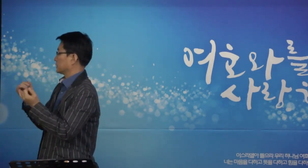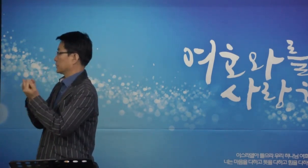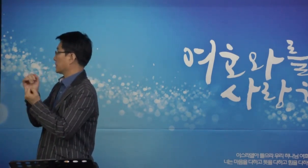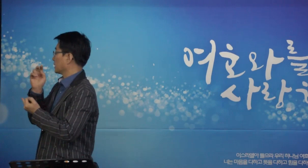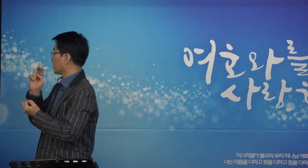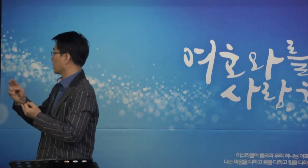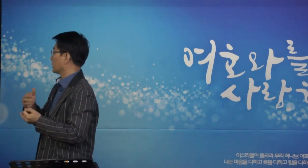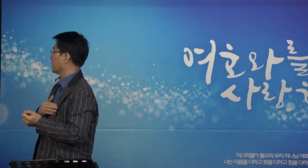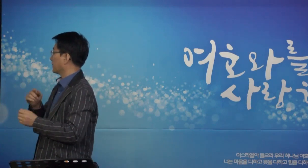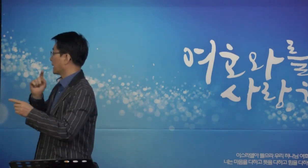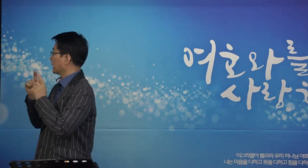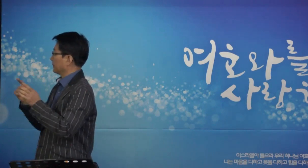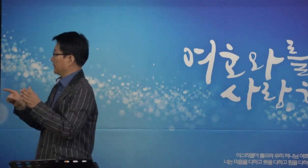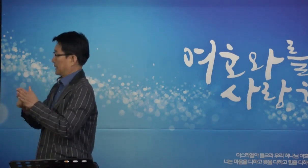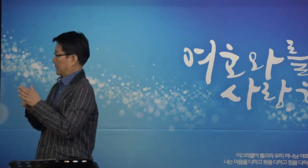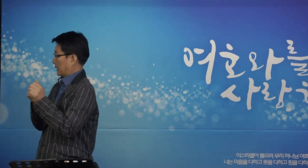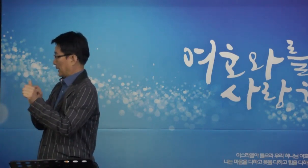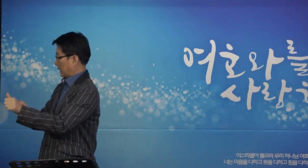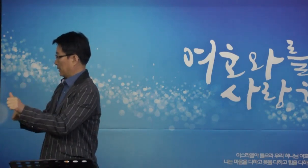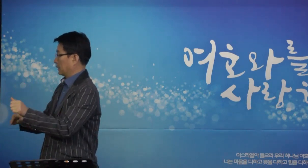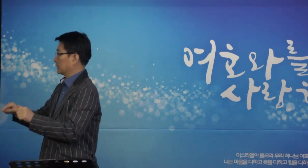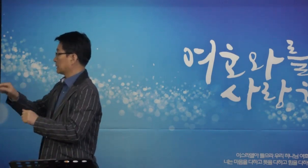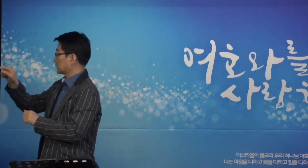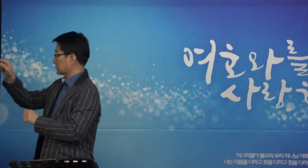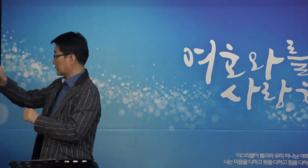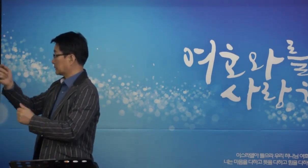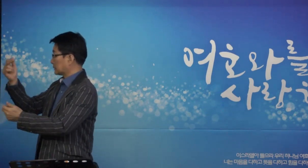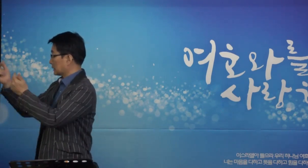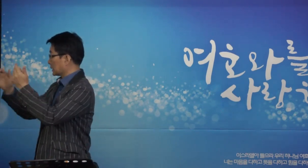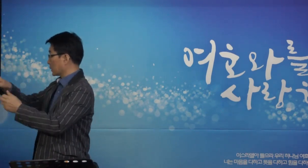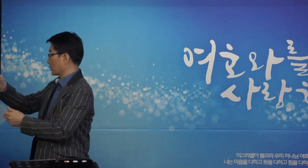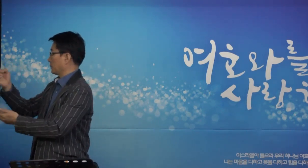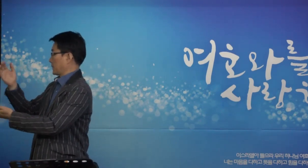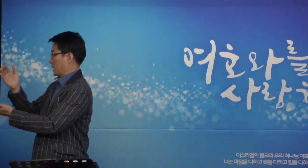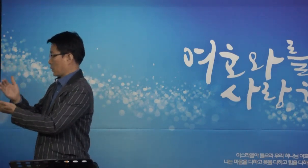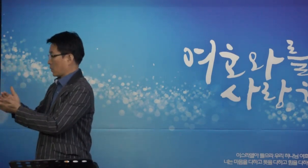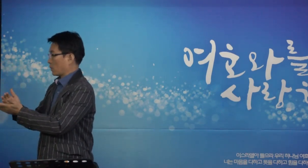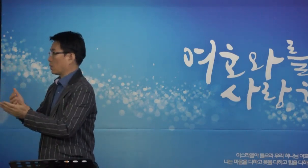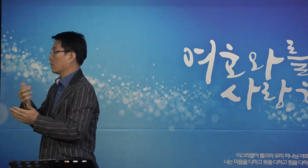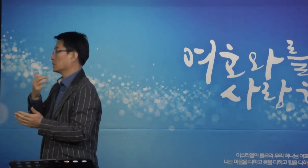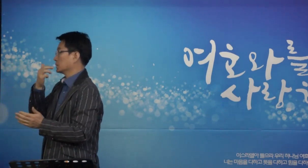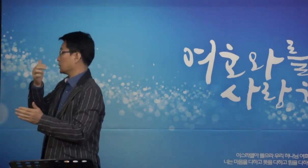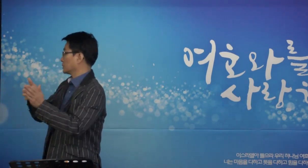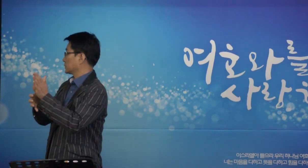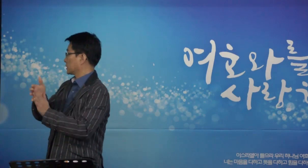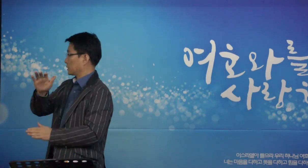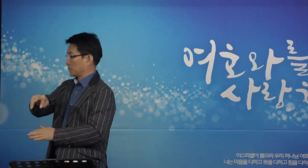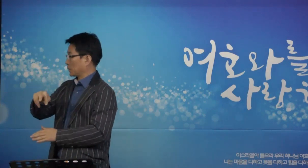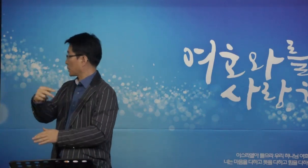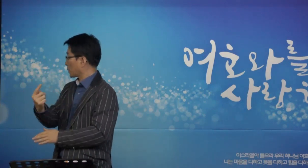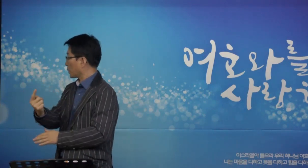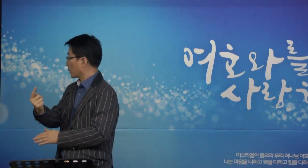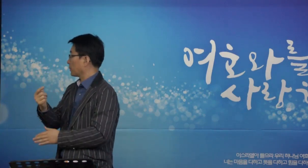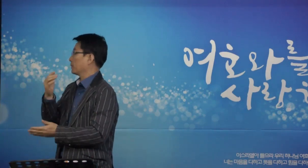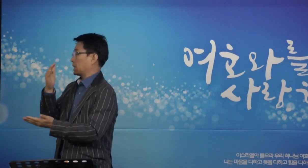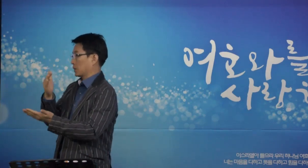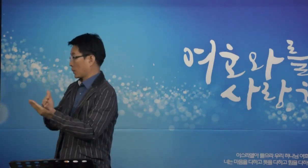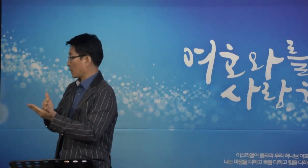이르시되 여자여 내 말을 믿으라. 이 산에서도 말고 예루살렘에서도